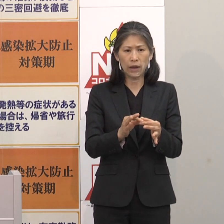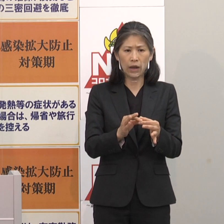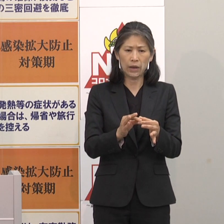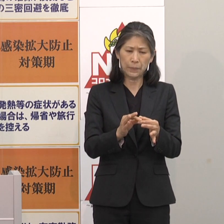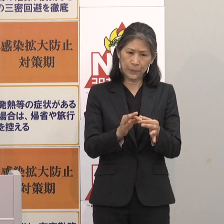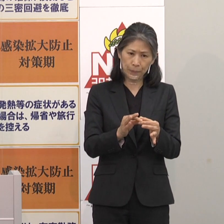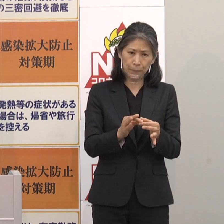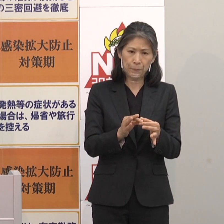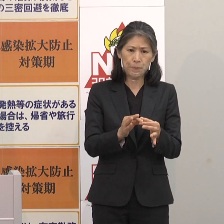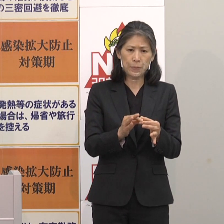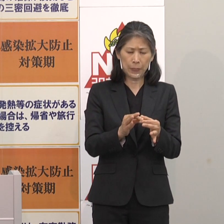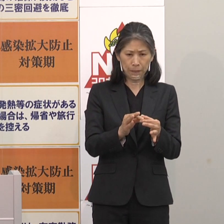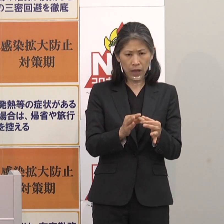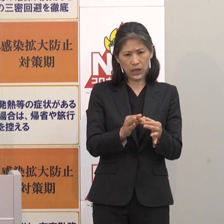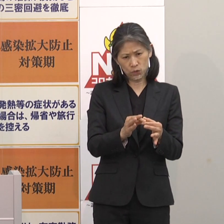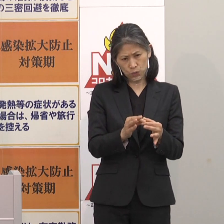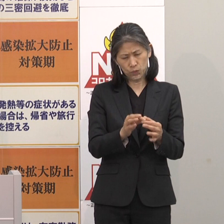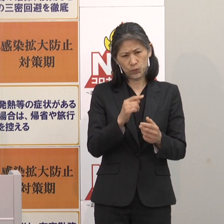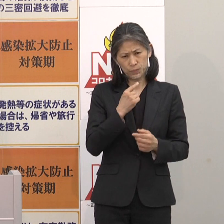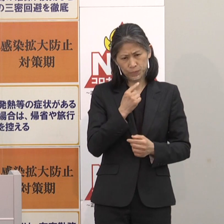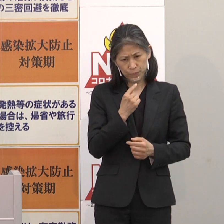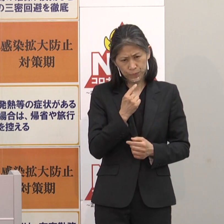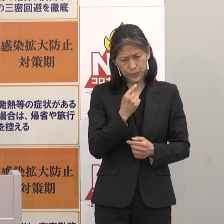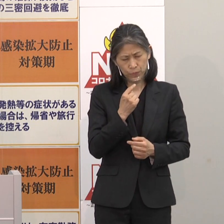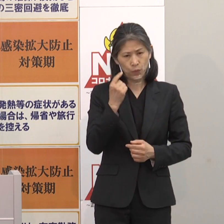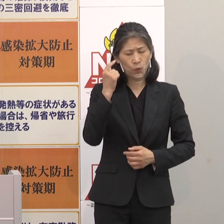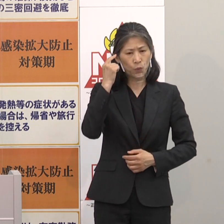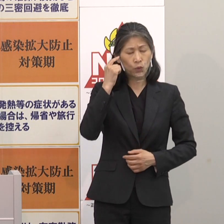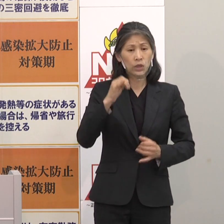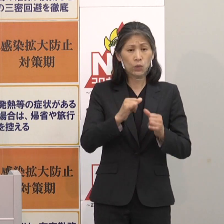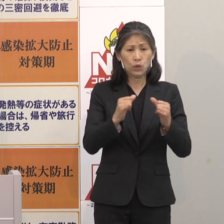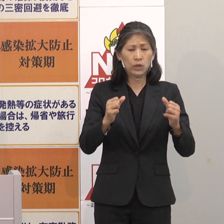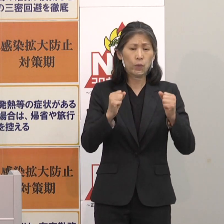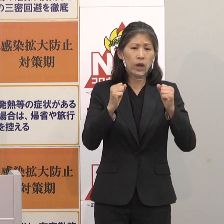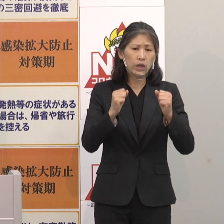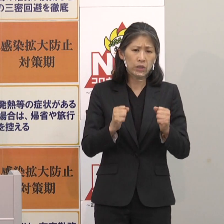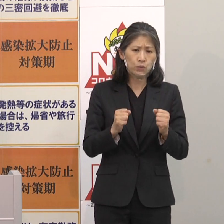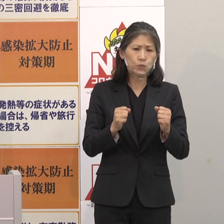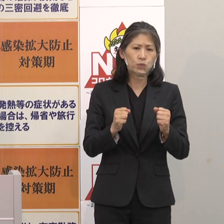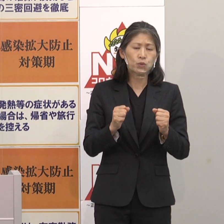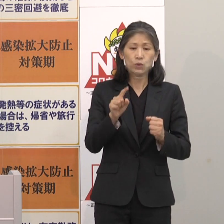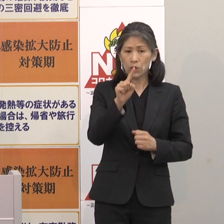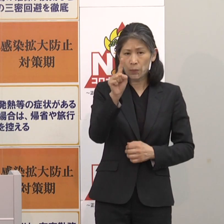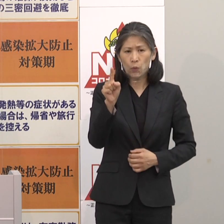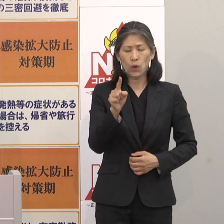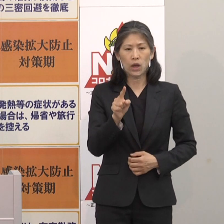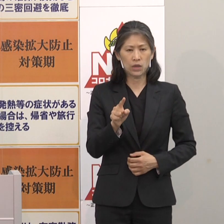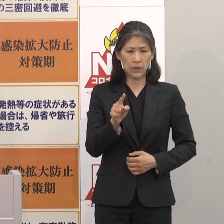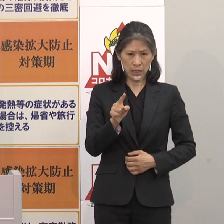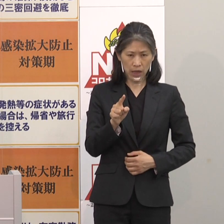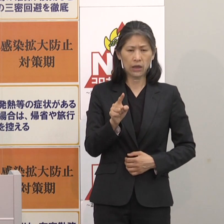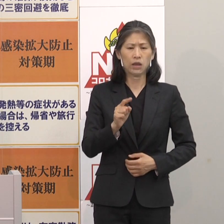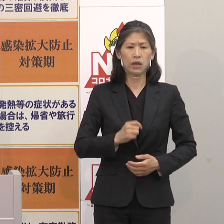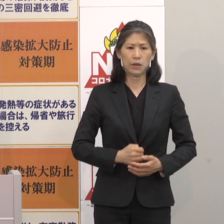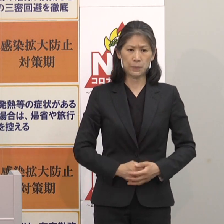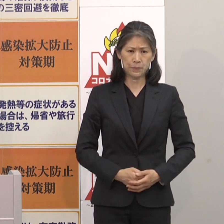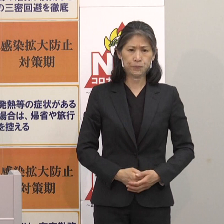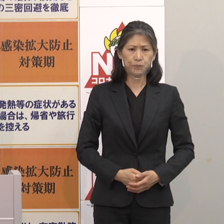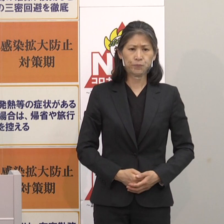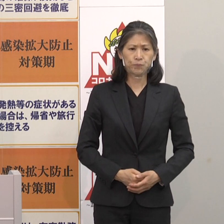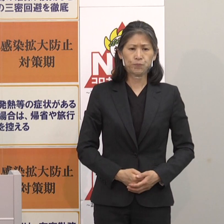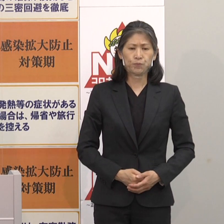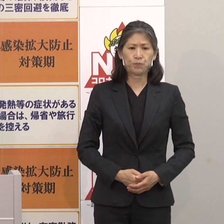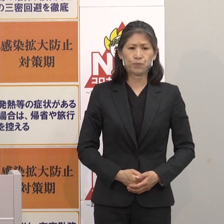抵抗感がある方もあるいはいらっしゃるのかなと。従来型に、このノババックスの場合属するワクチ